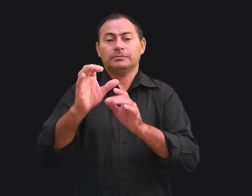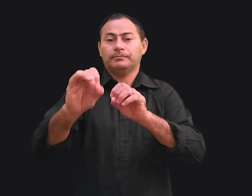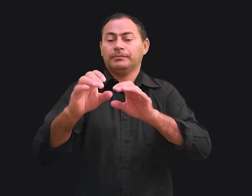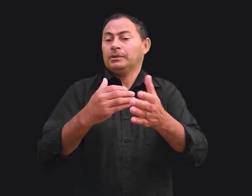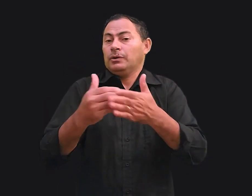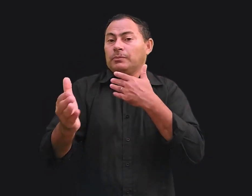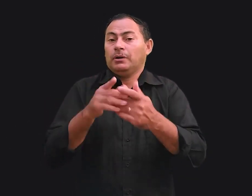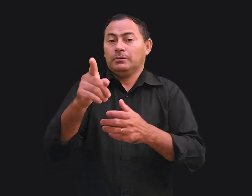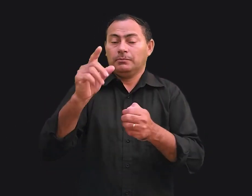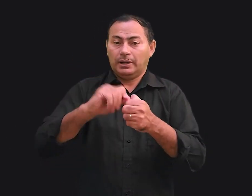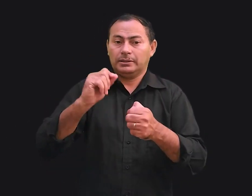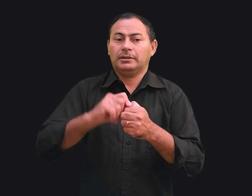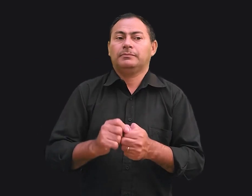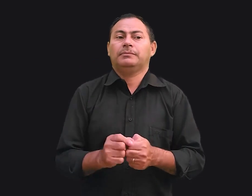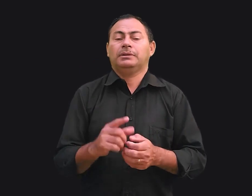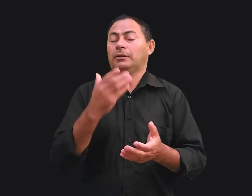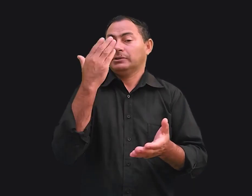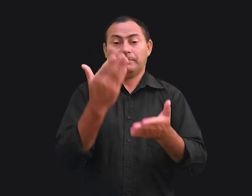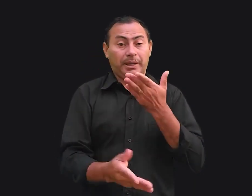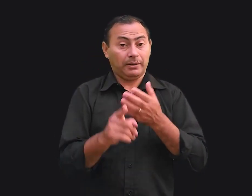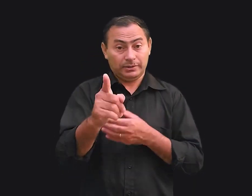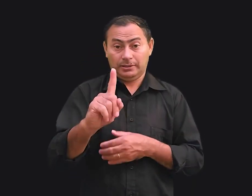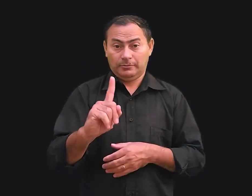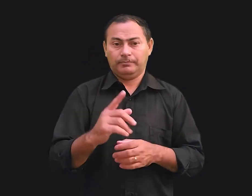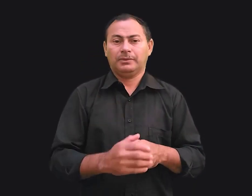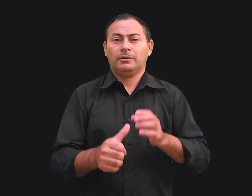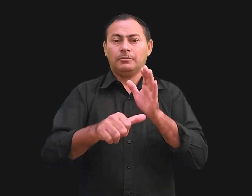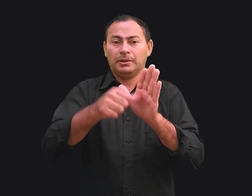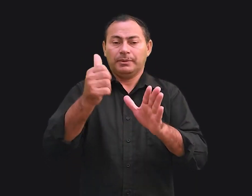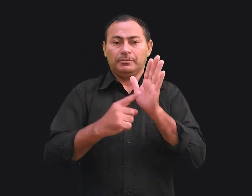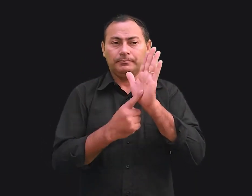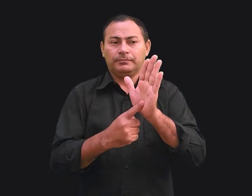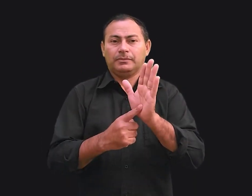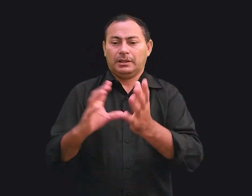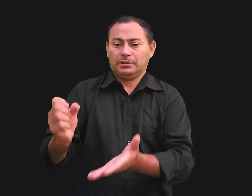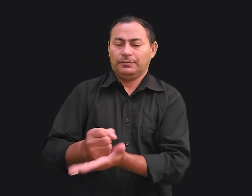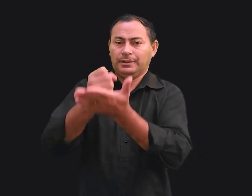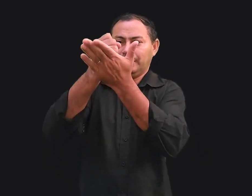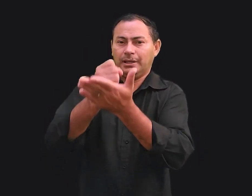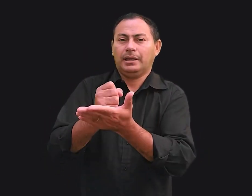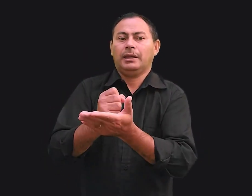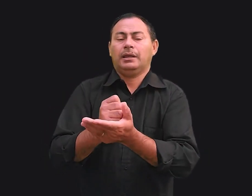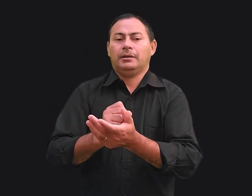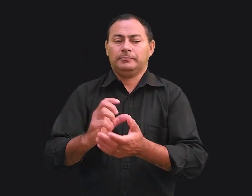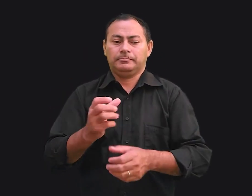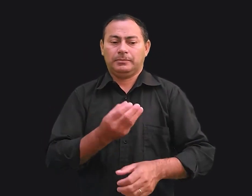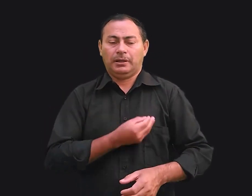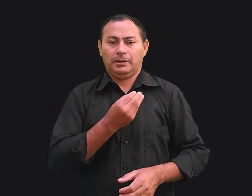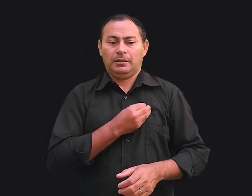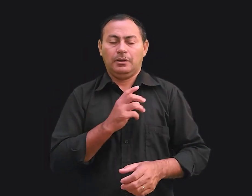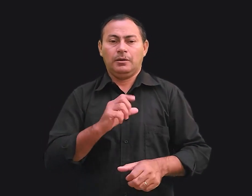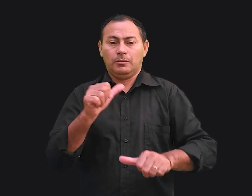Não importa o que você faça, não se perca. Um dos primeiros resultados da salvação é a recuperação do nosso